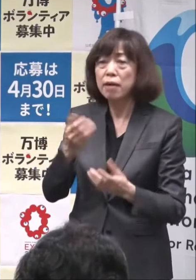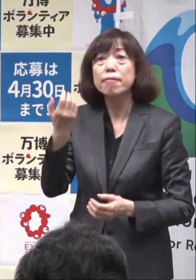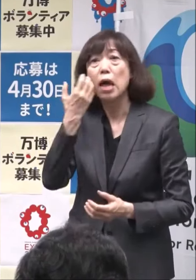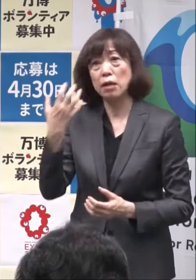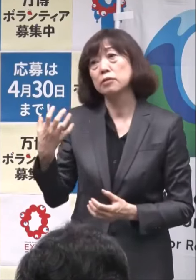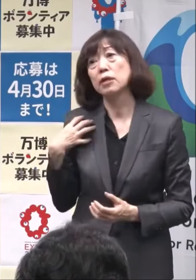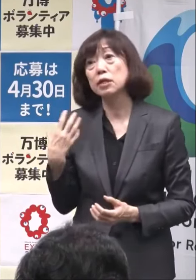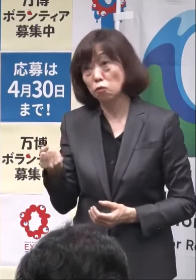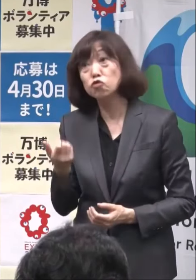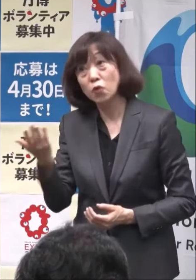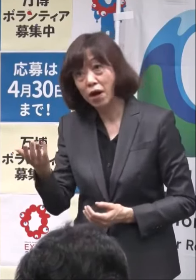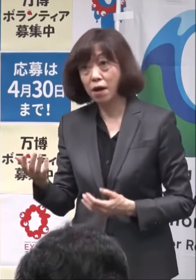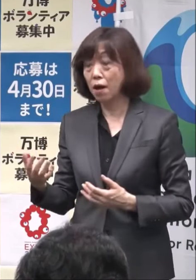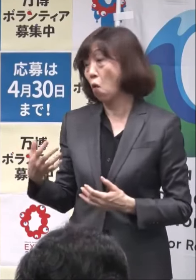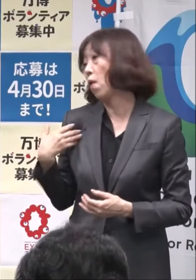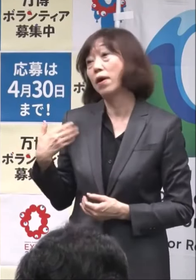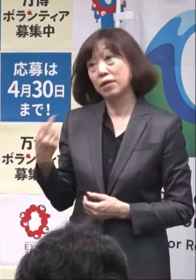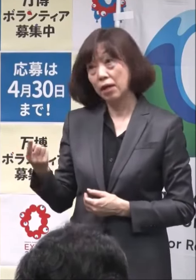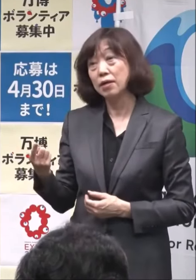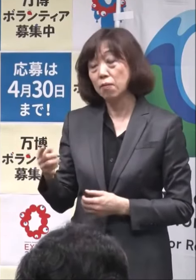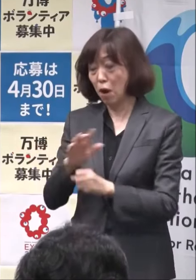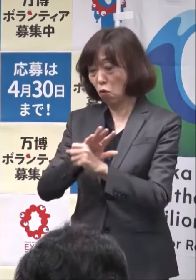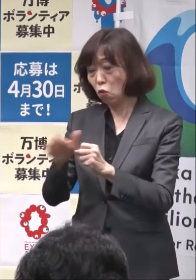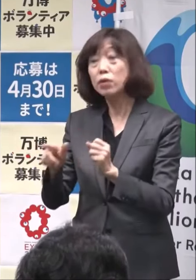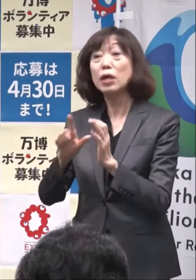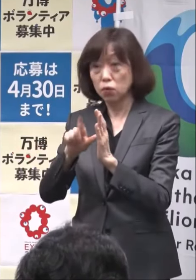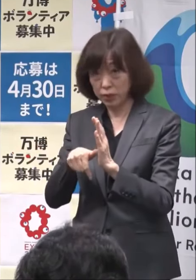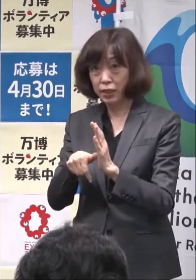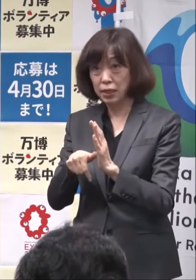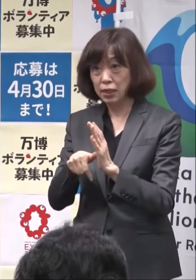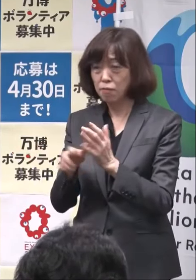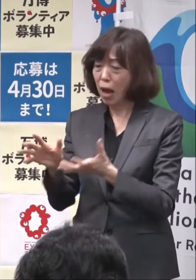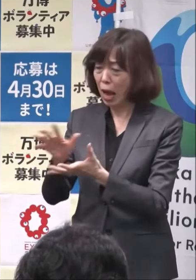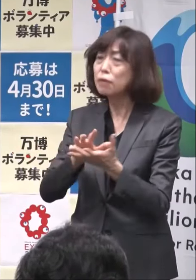で、コロナの時もそういうことありましたけれども、